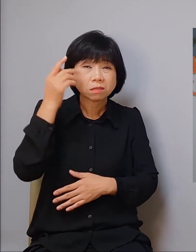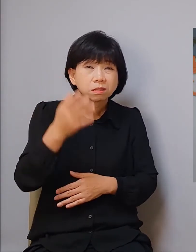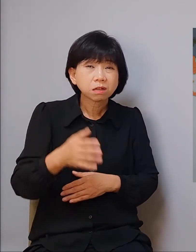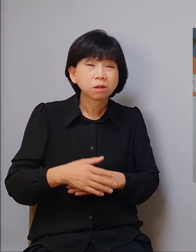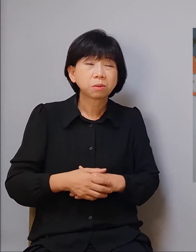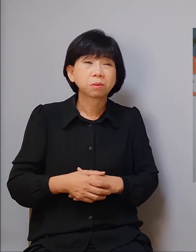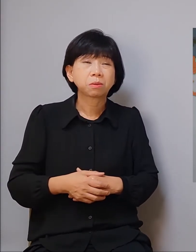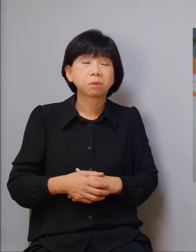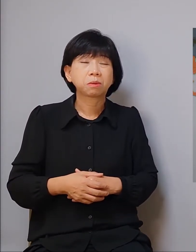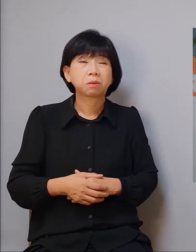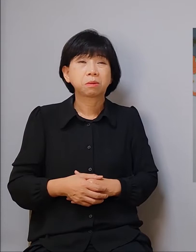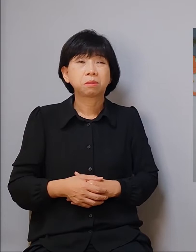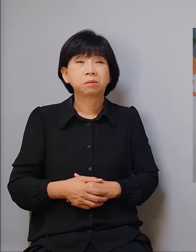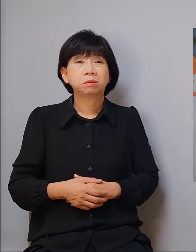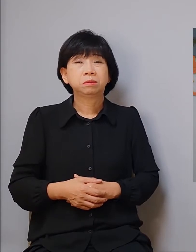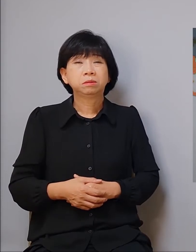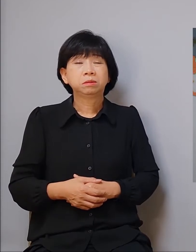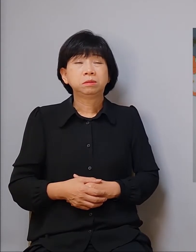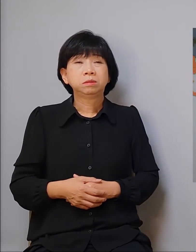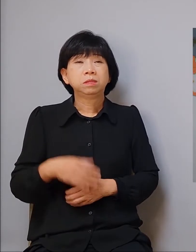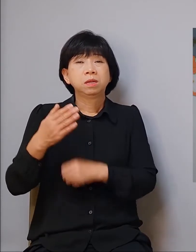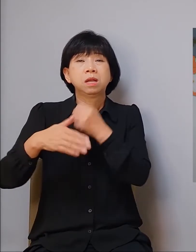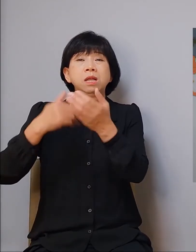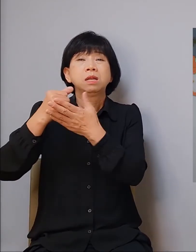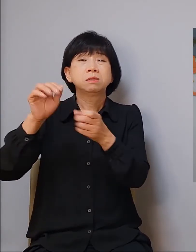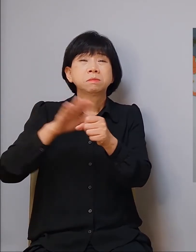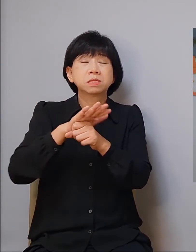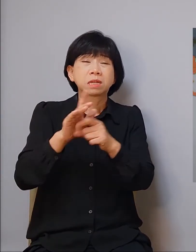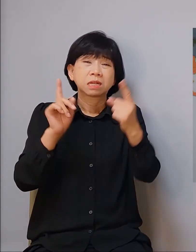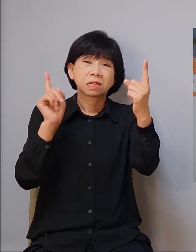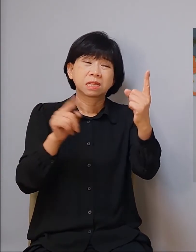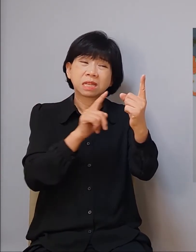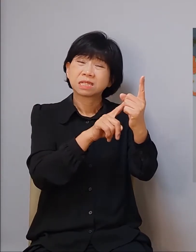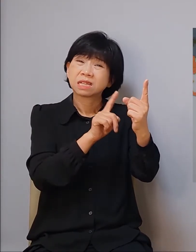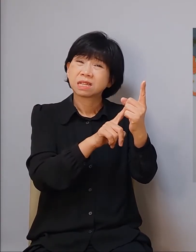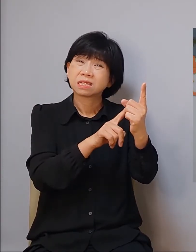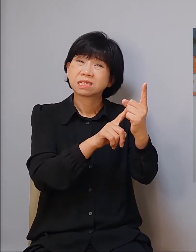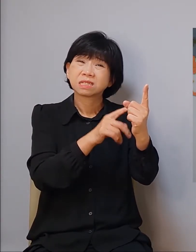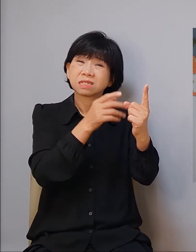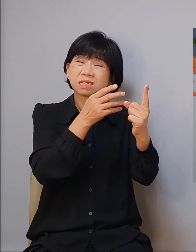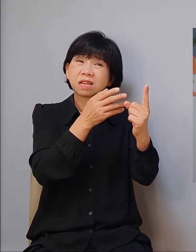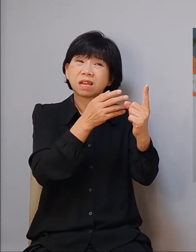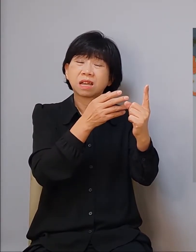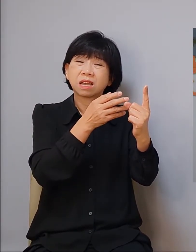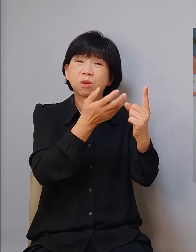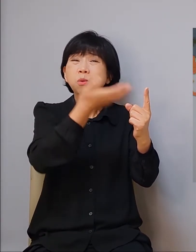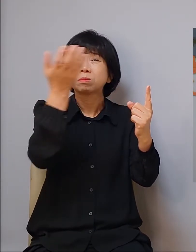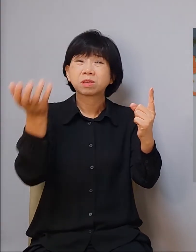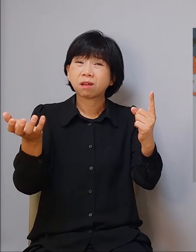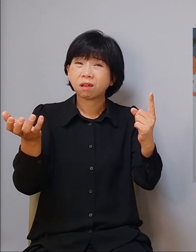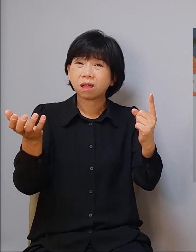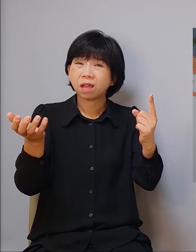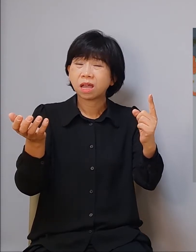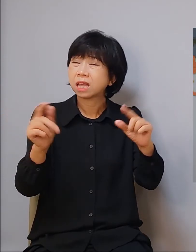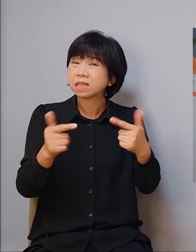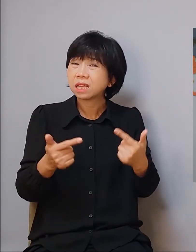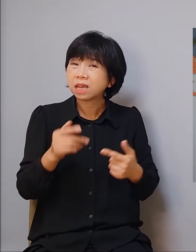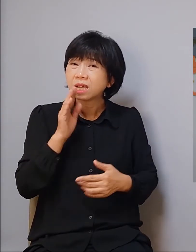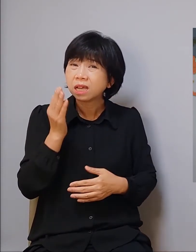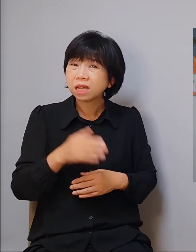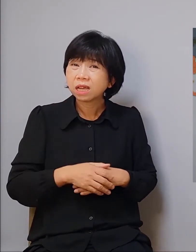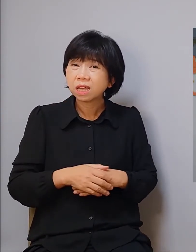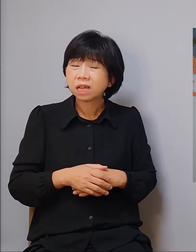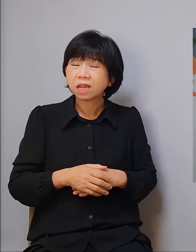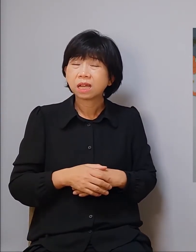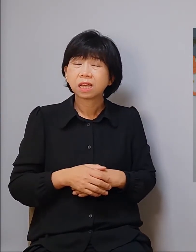그 사랑의 대상이 우리는 더 이상 아닌 걸까요? 사실 이때 우리가 할 수 있는 게 아무것도